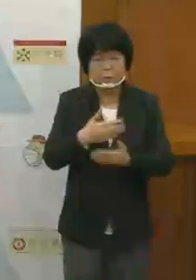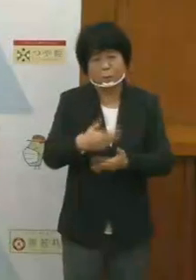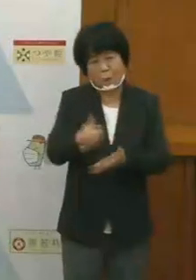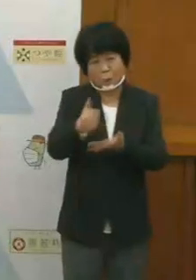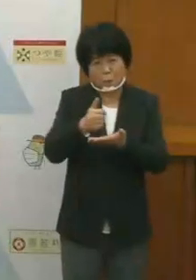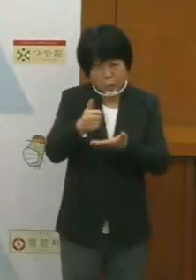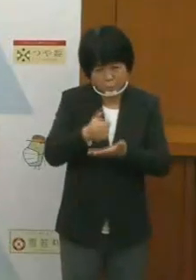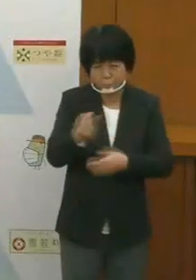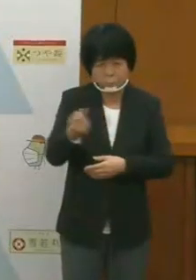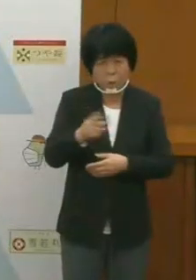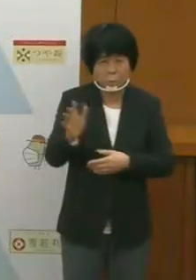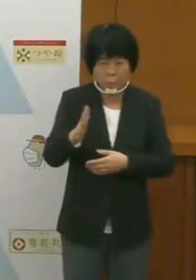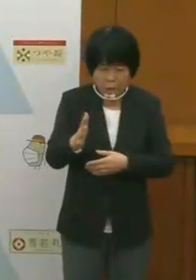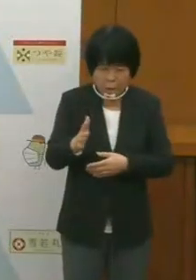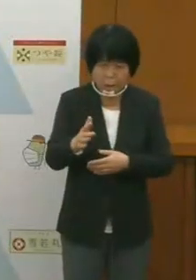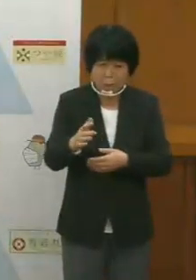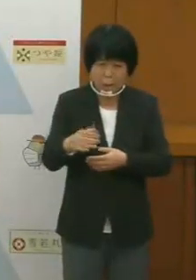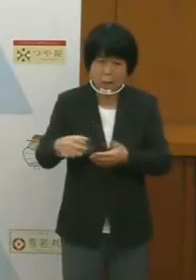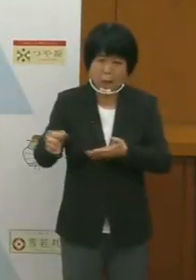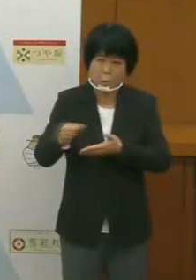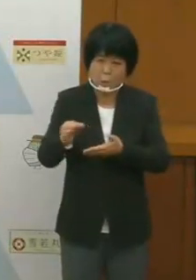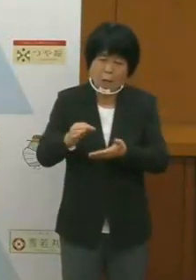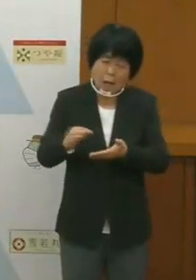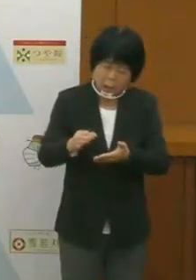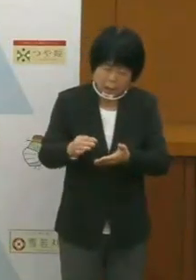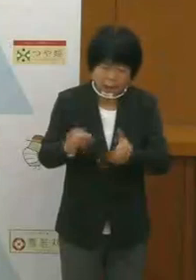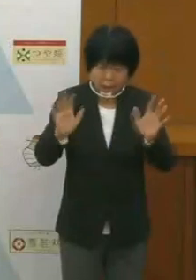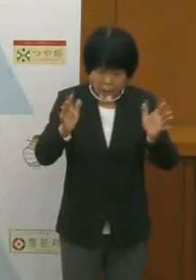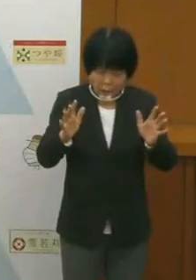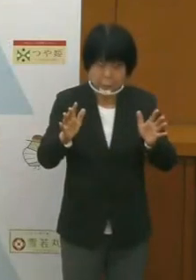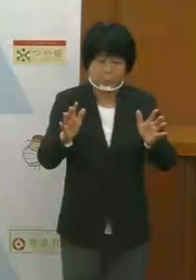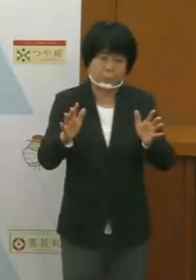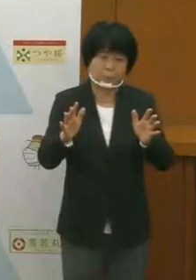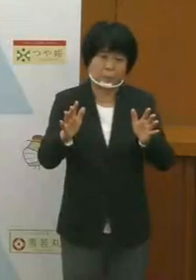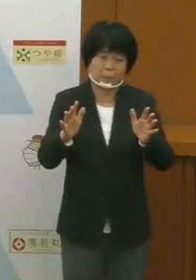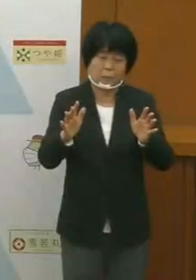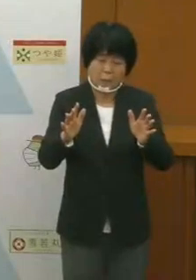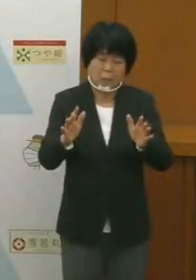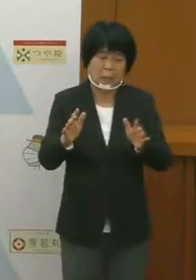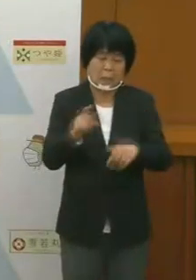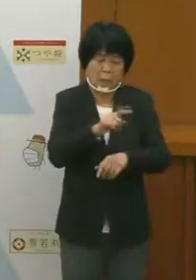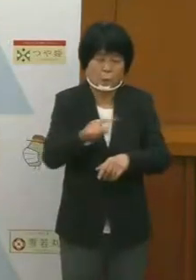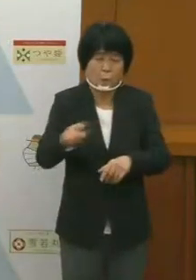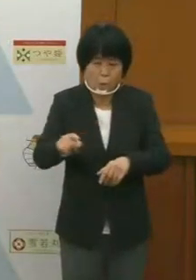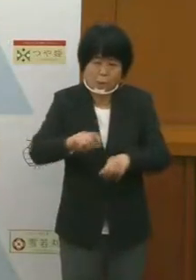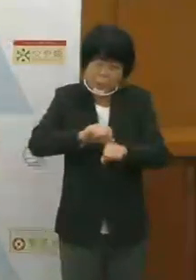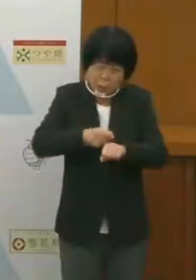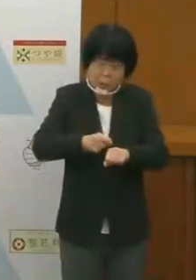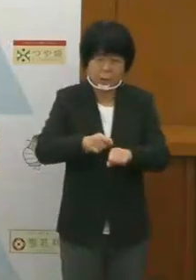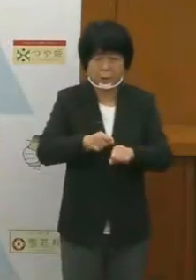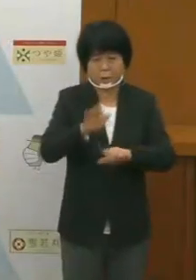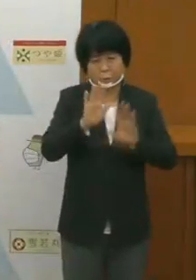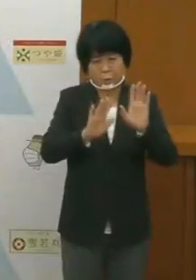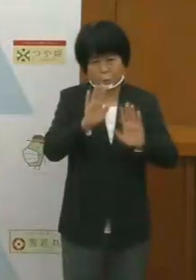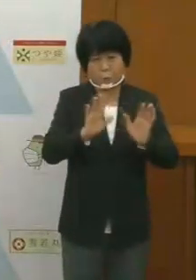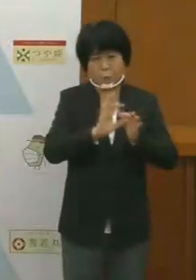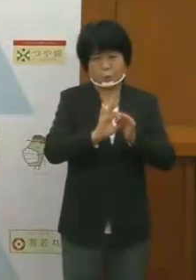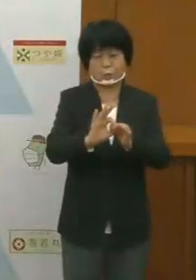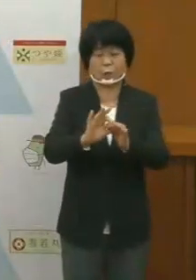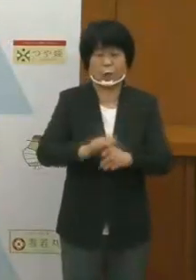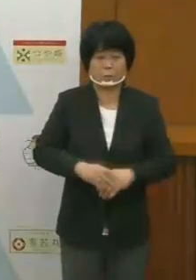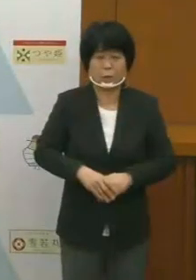んどお客が入らないことから売り上げが戻っていないといったところが多くて厳しい状況が続いております